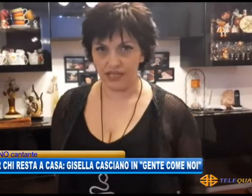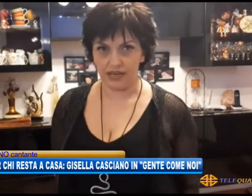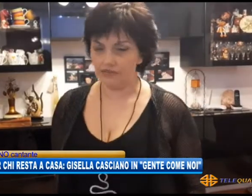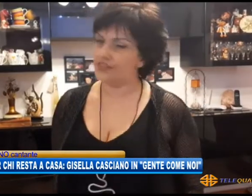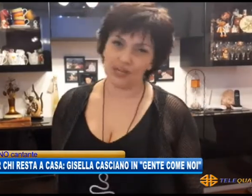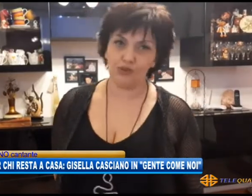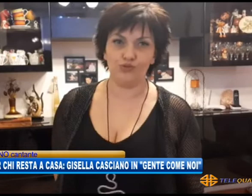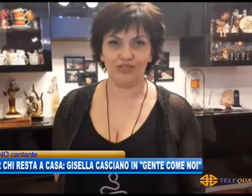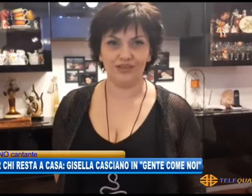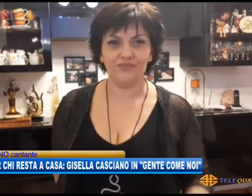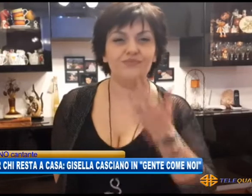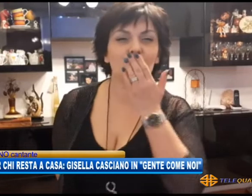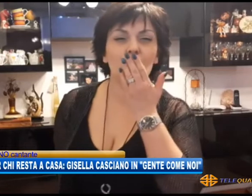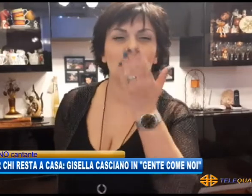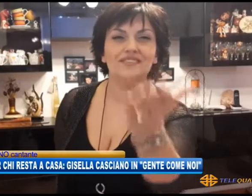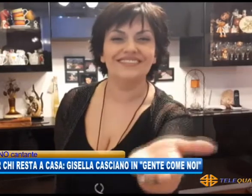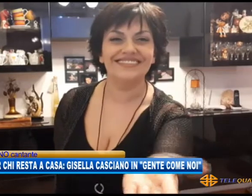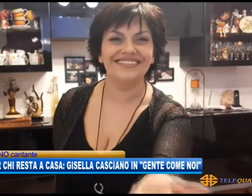un dovere, facciamolo tutti.